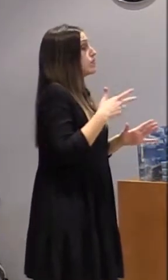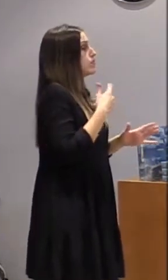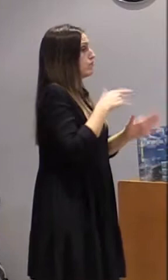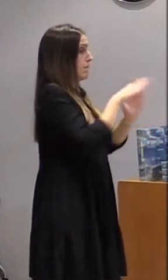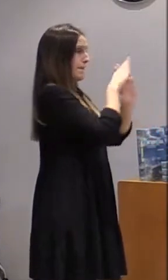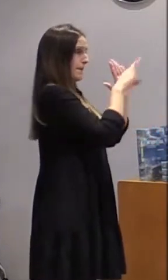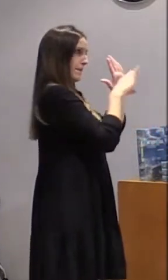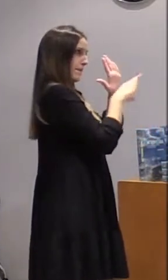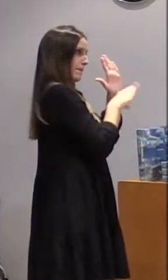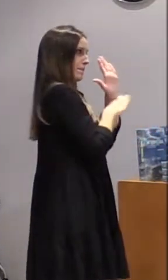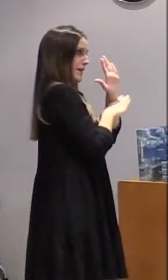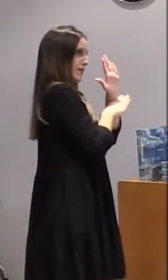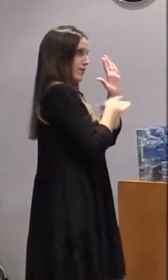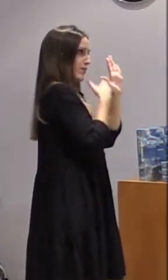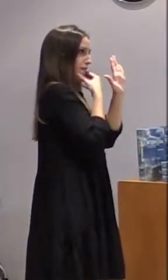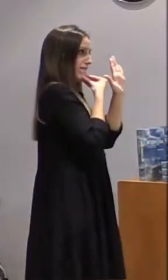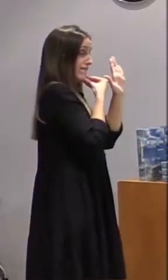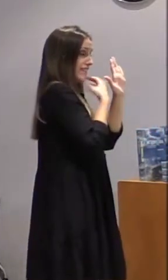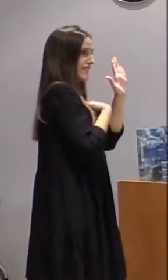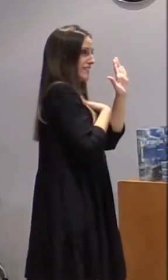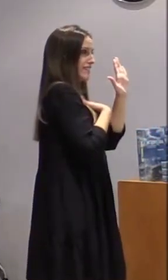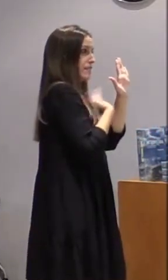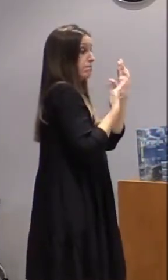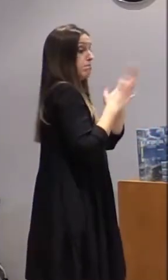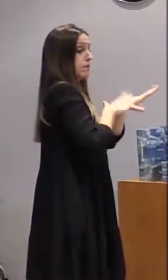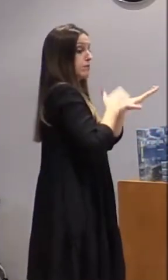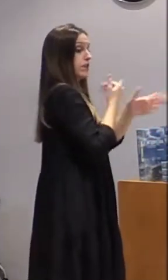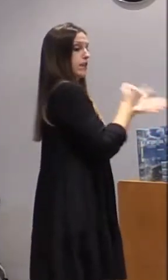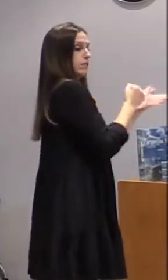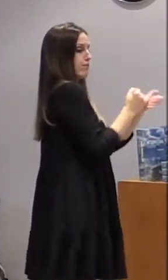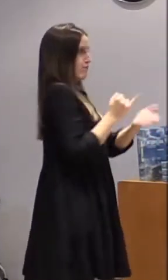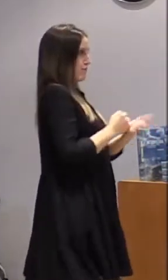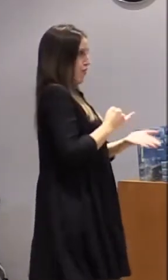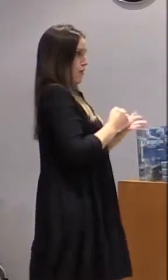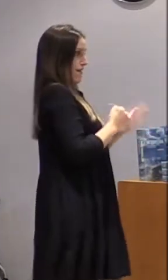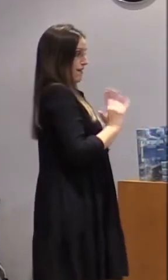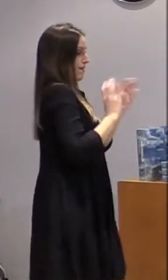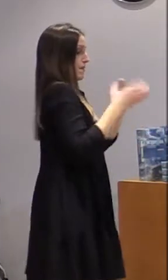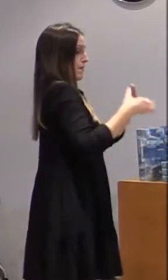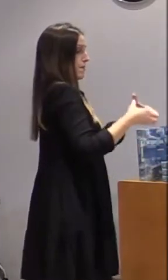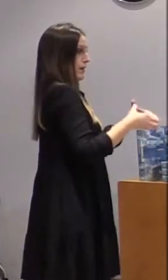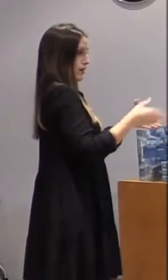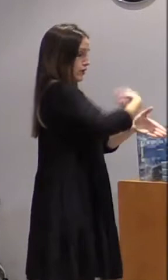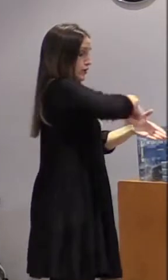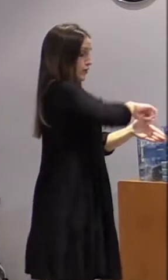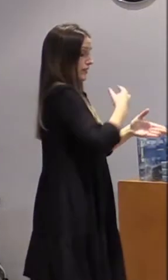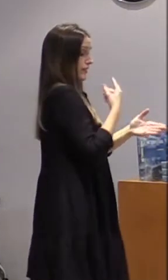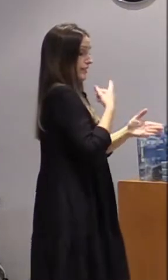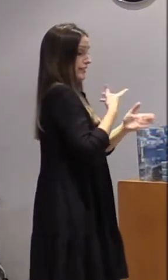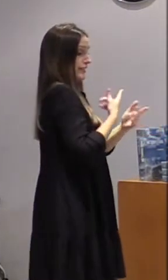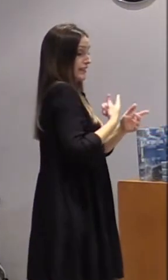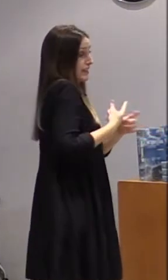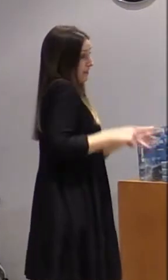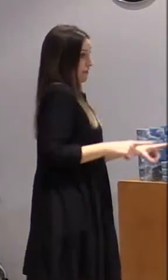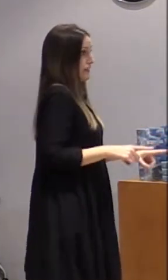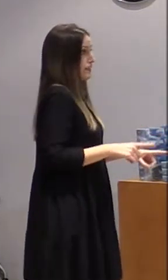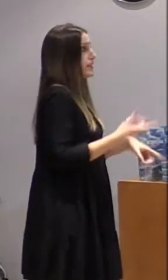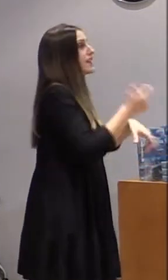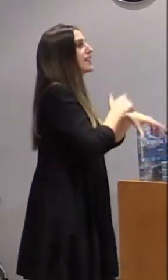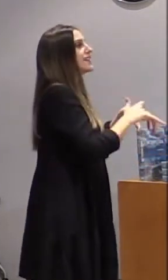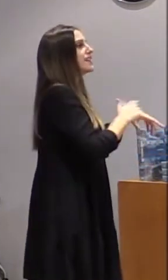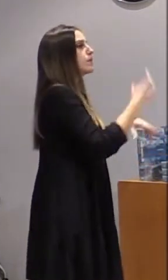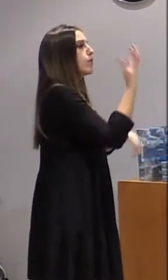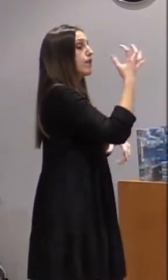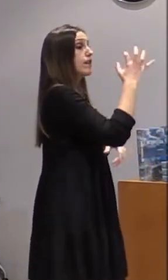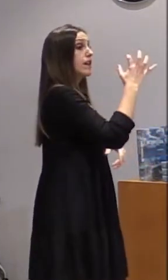menú de degustación, vamos a degustar distintos platos, del tiempo y del clima, fijaros la